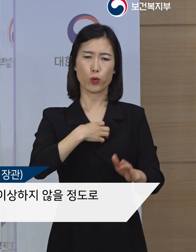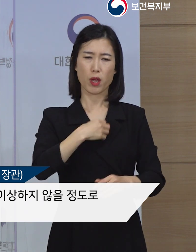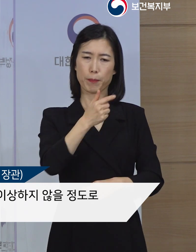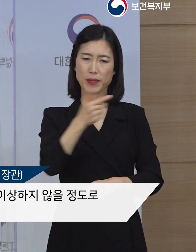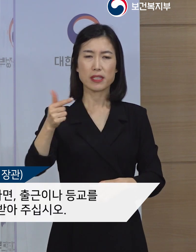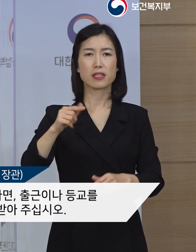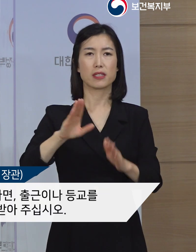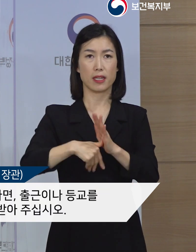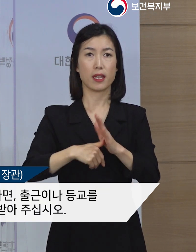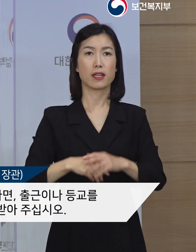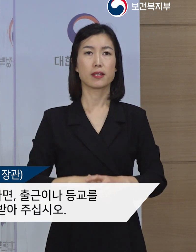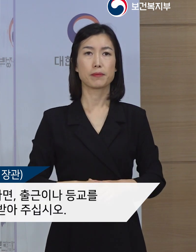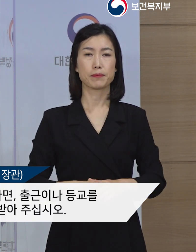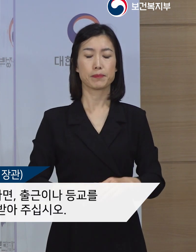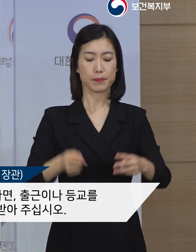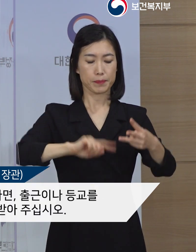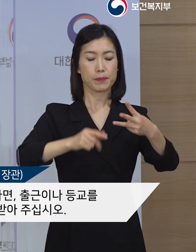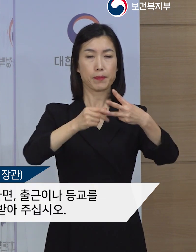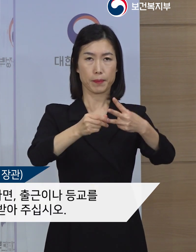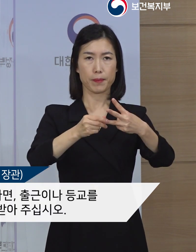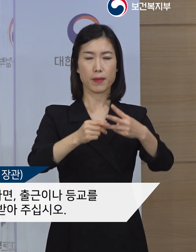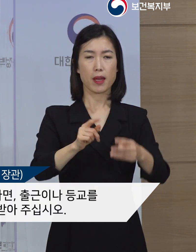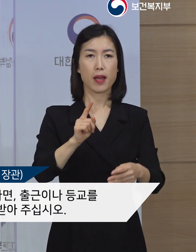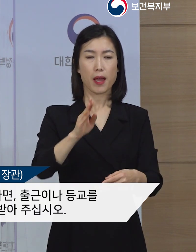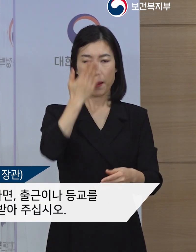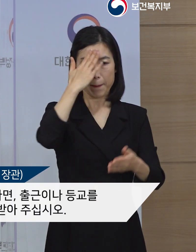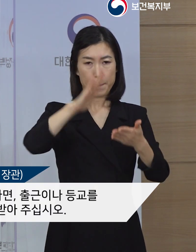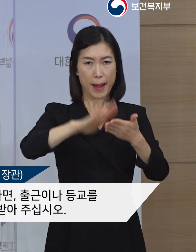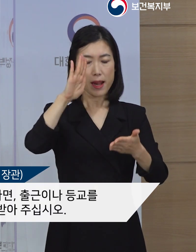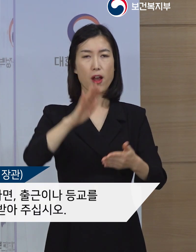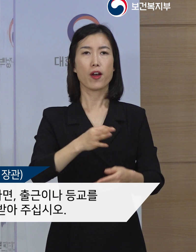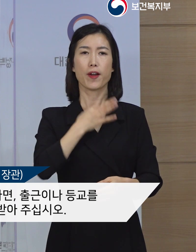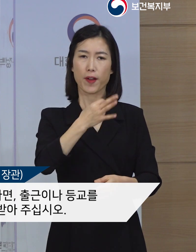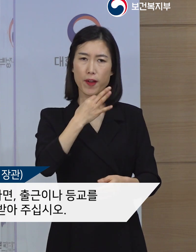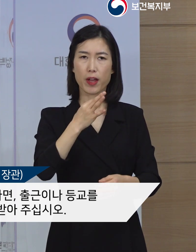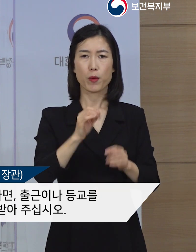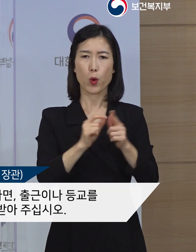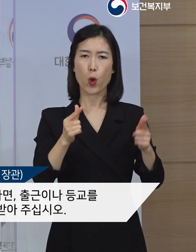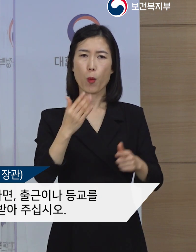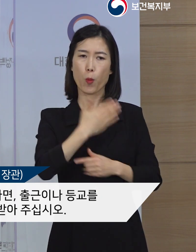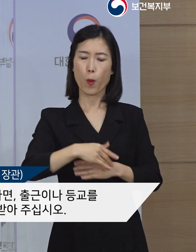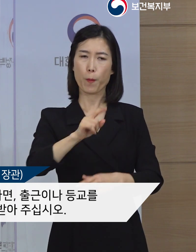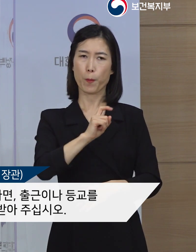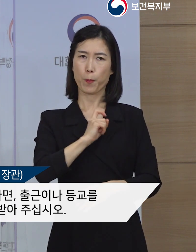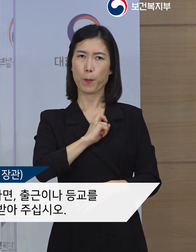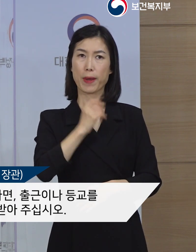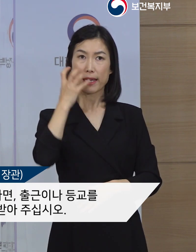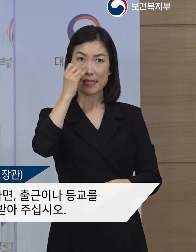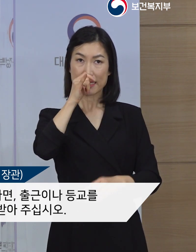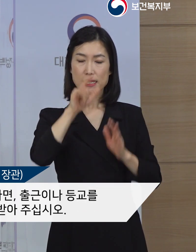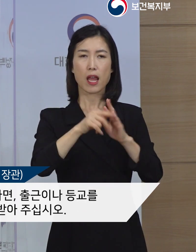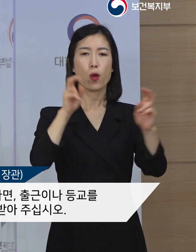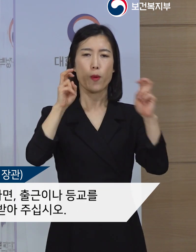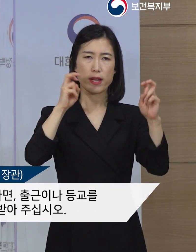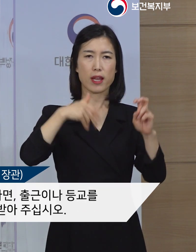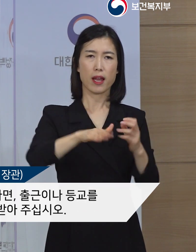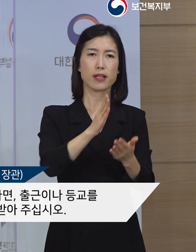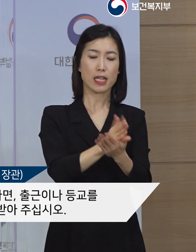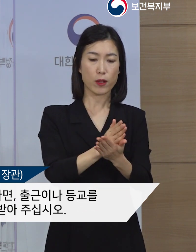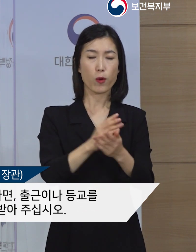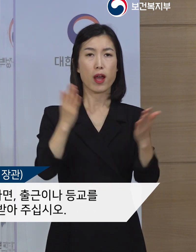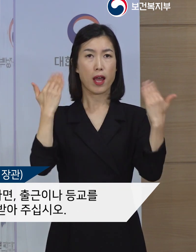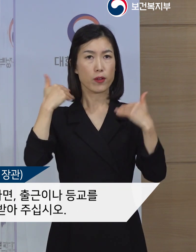있습니다. 셋째, 발열이나 기침 등 호흡기 증상이 나타나면 출근이나 등교를 하지